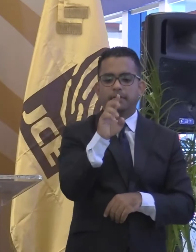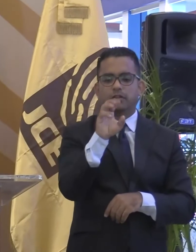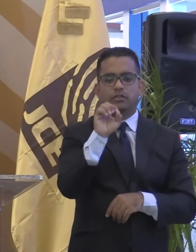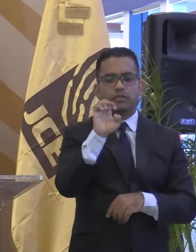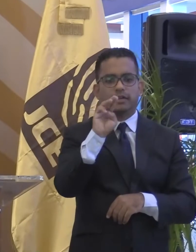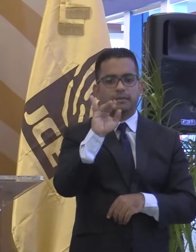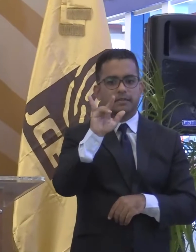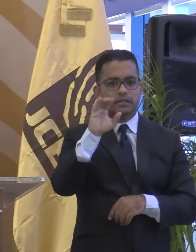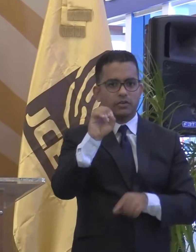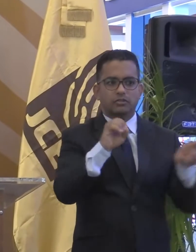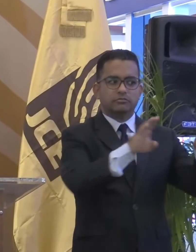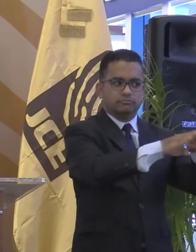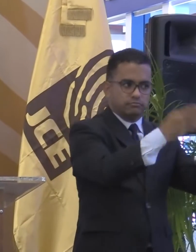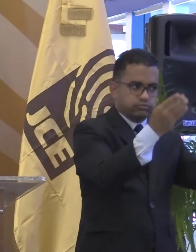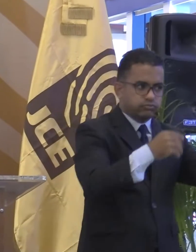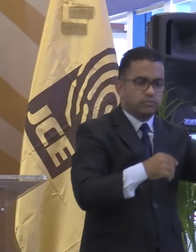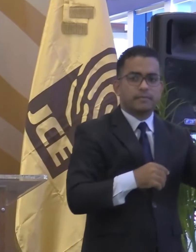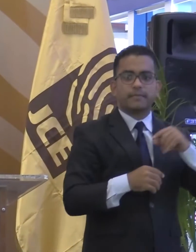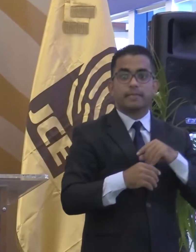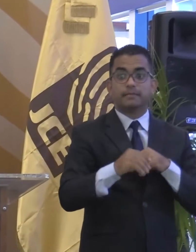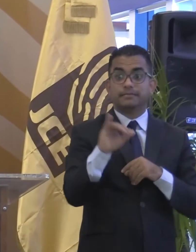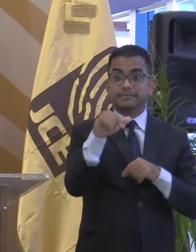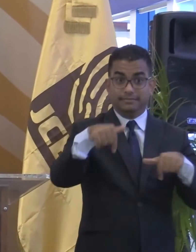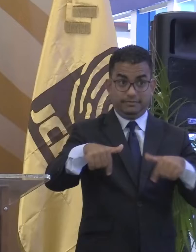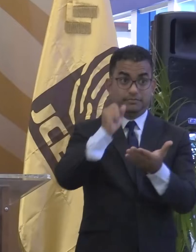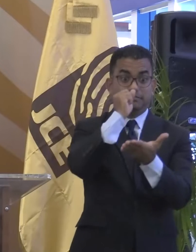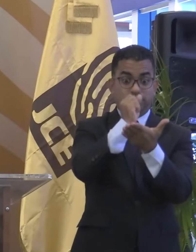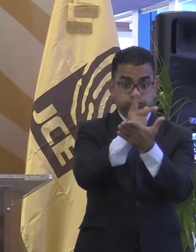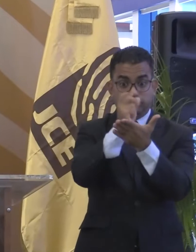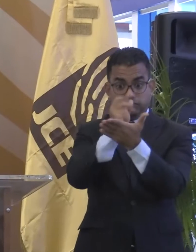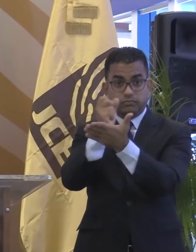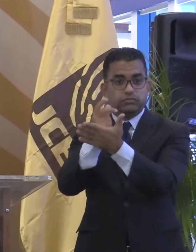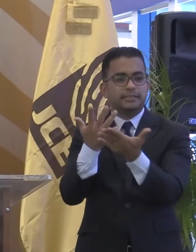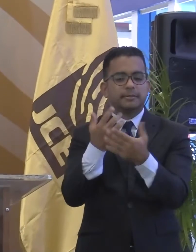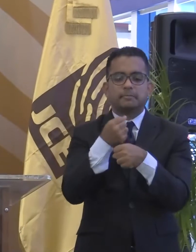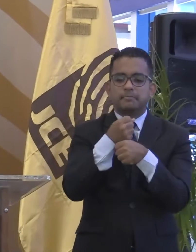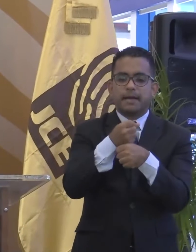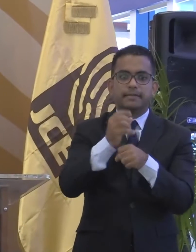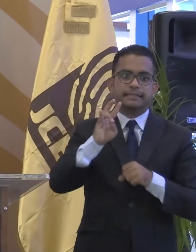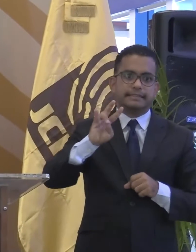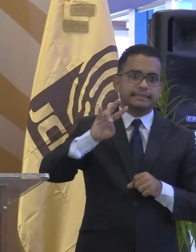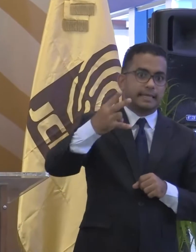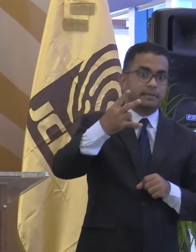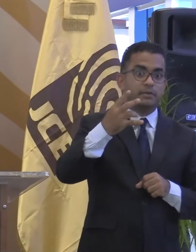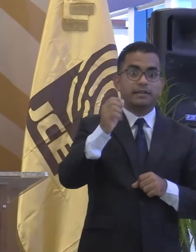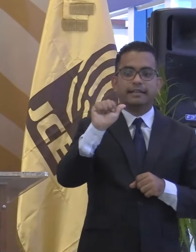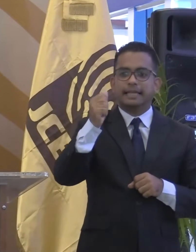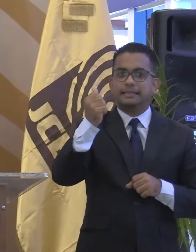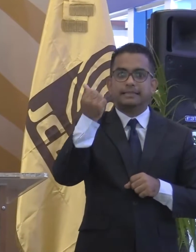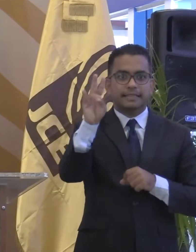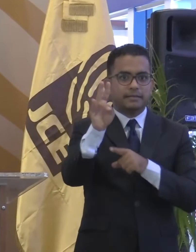marchena además han sido aprobadas por este pleno la creación de la séptima 17ª